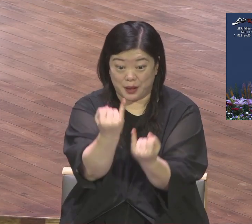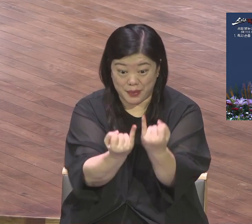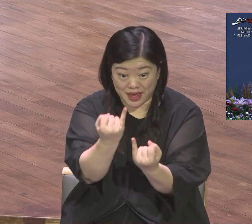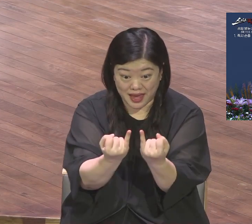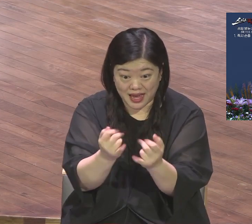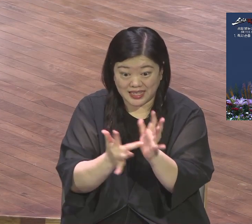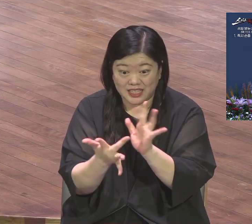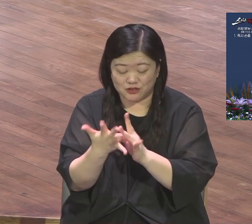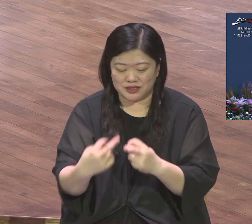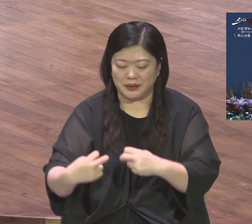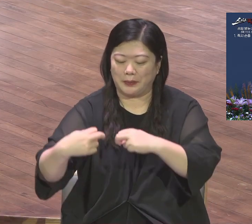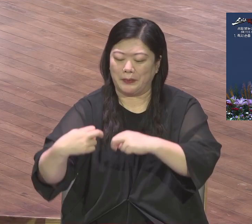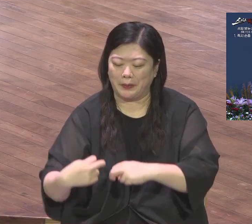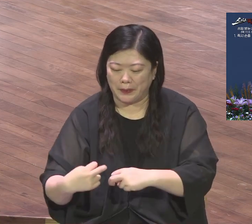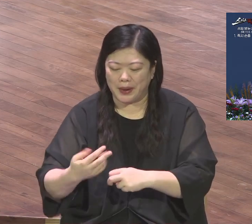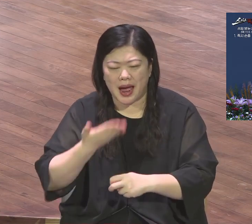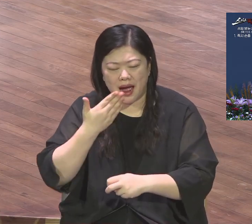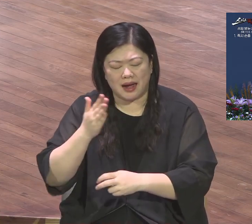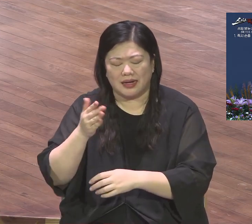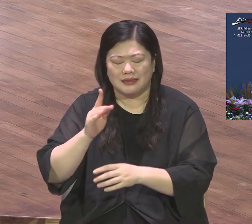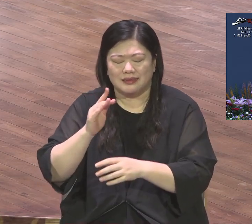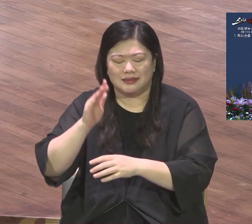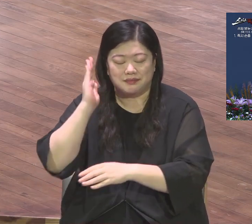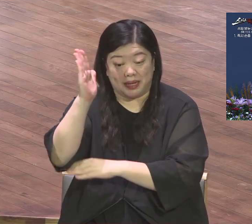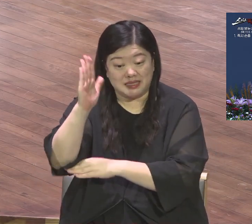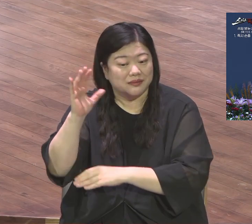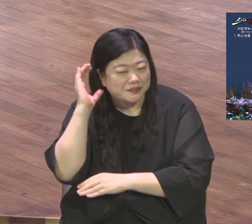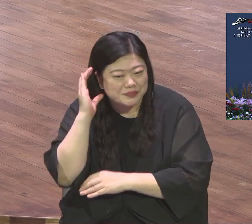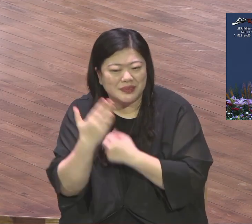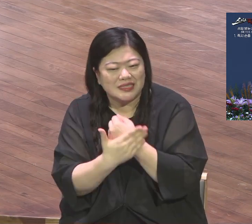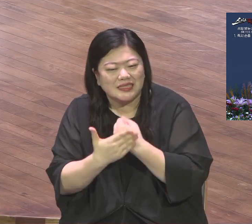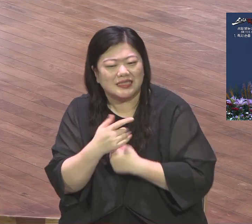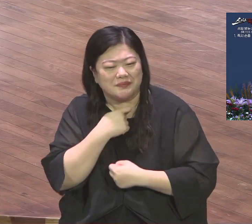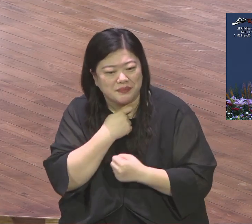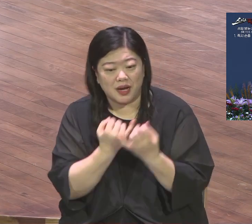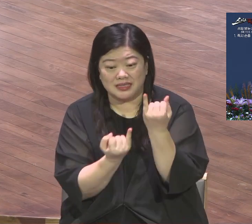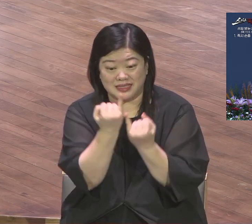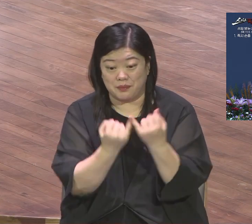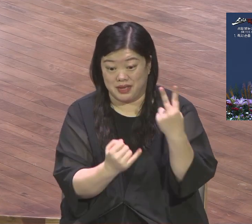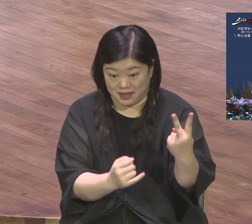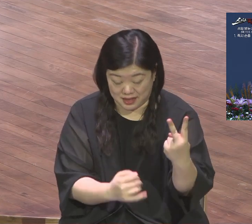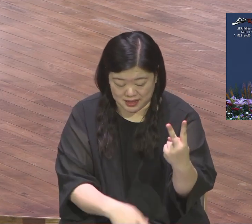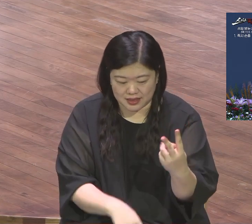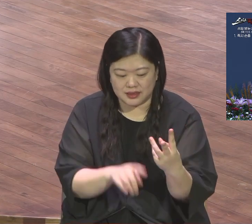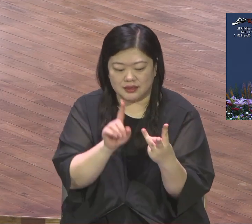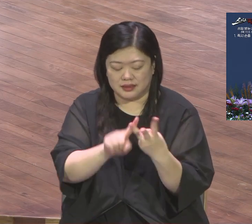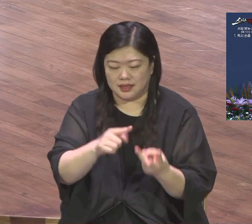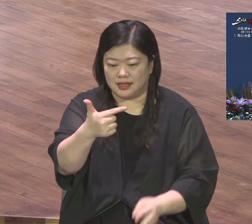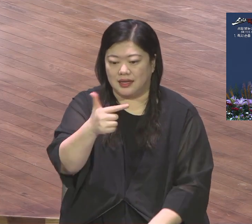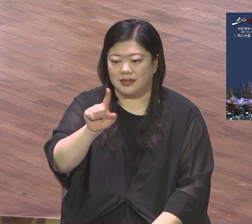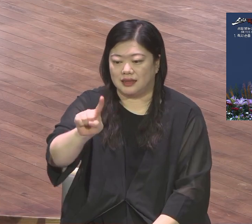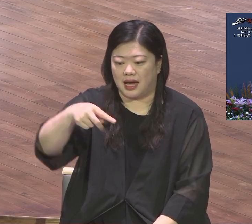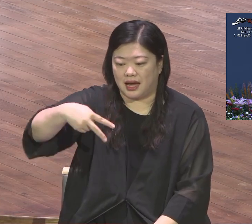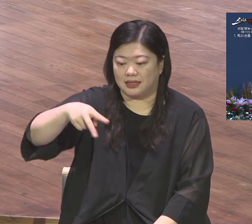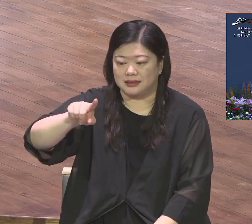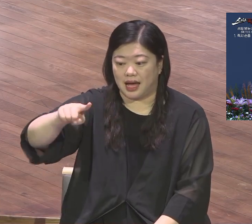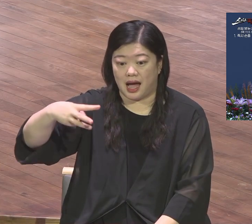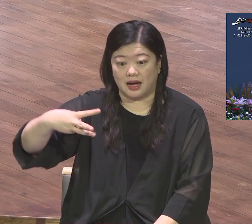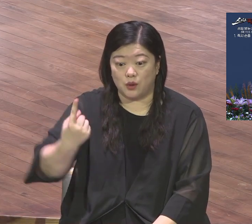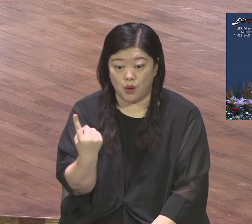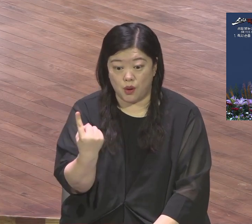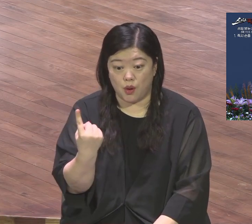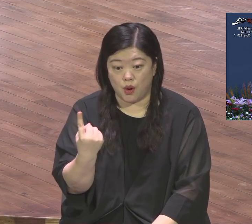됐어요. 썩어 냄새 나나이다. 들어가지 마세요. 라고 말할 정도로 그렇게 죽은